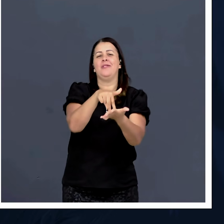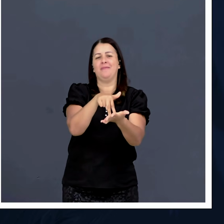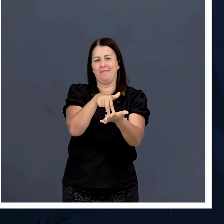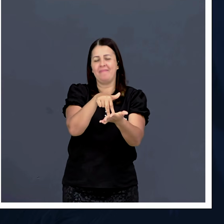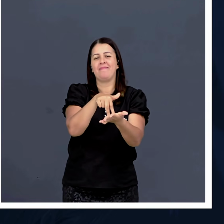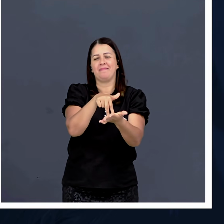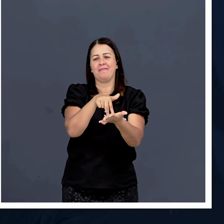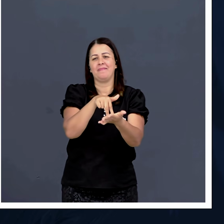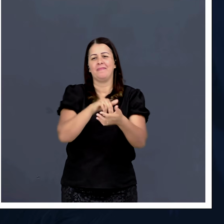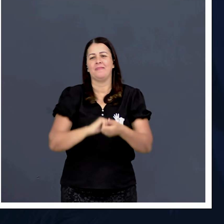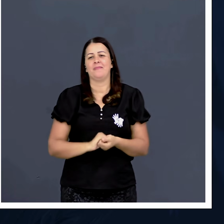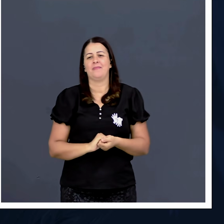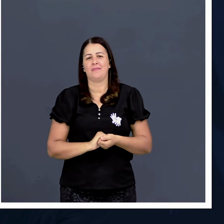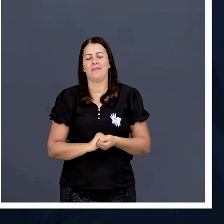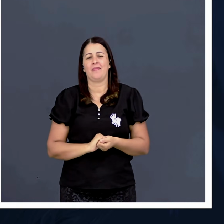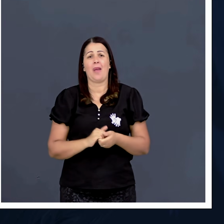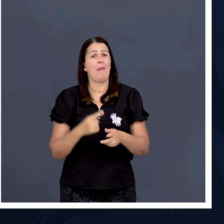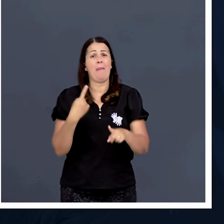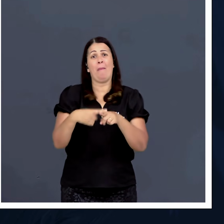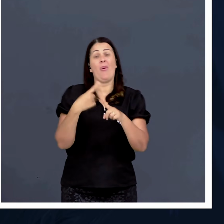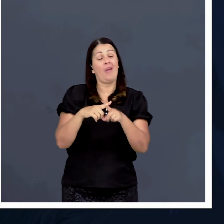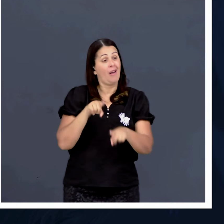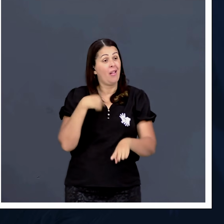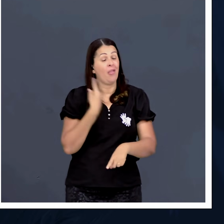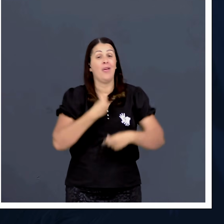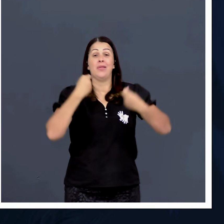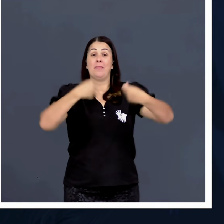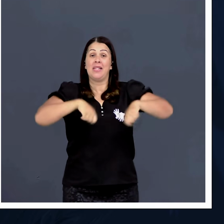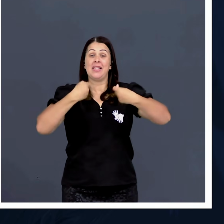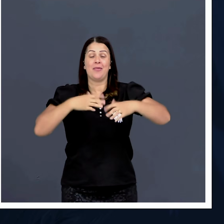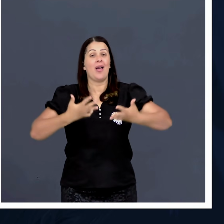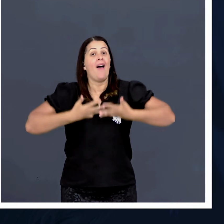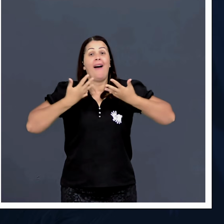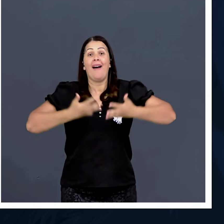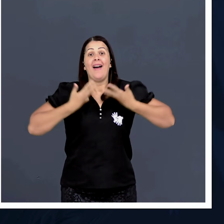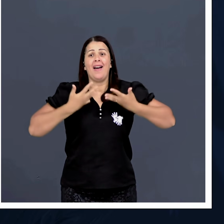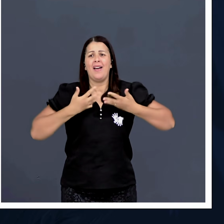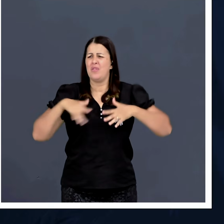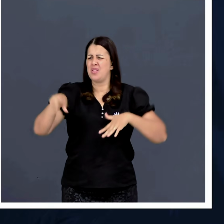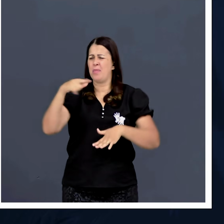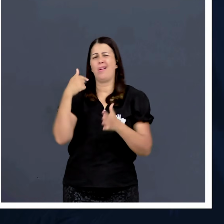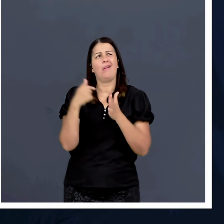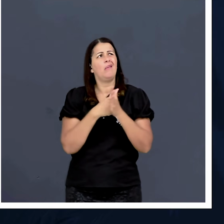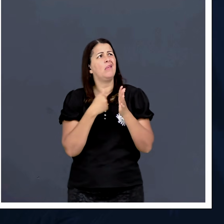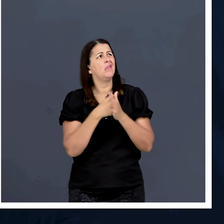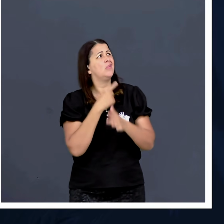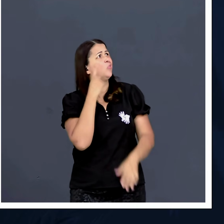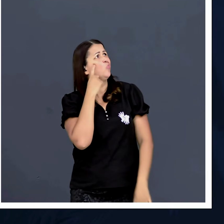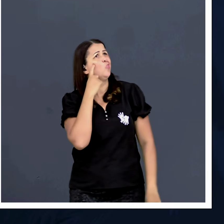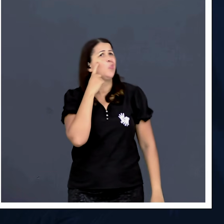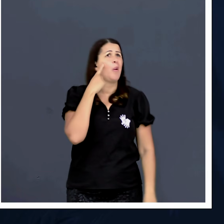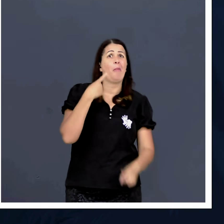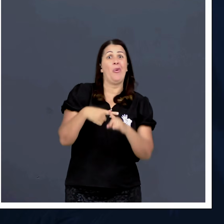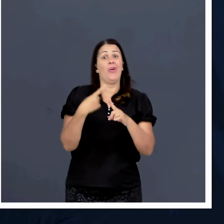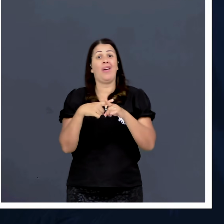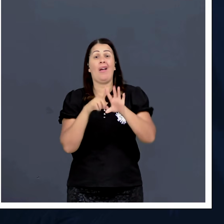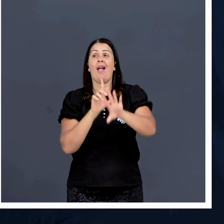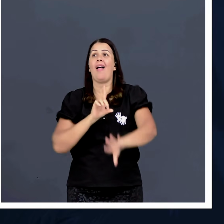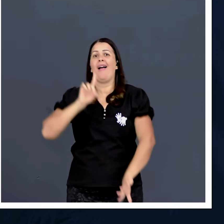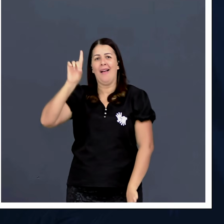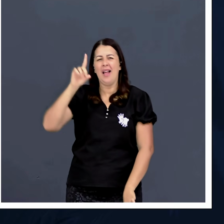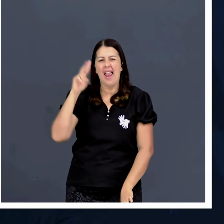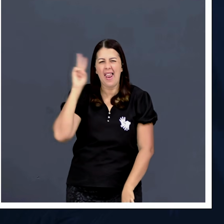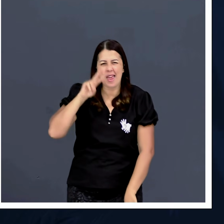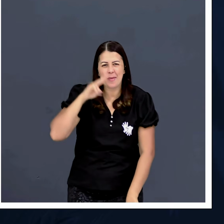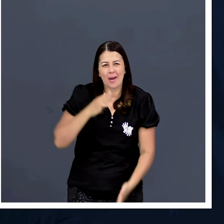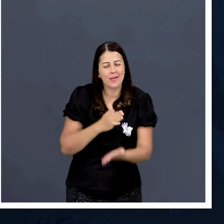pé. Mas e por que nós precisamos estar alegres? Você pode estar se perguntando isso. Porque a alegria do Senhor, lembra que eu